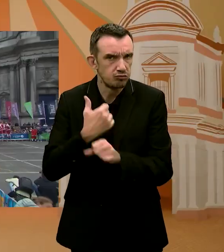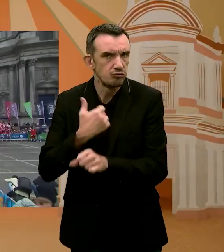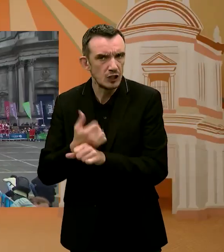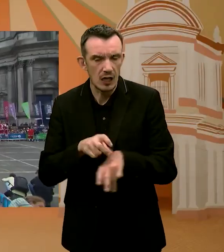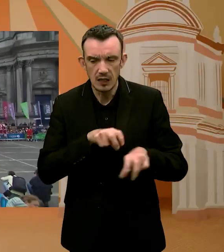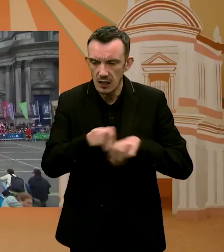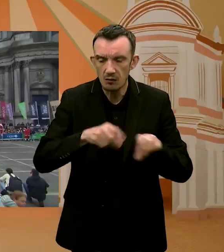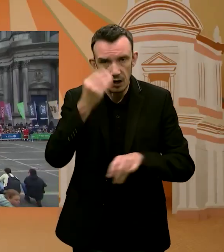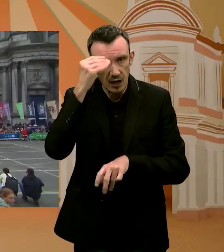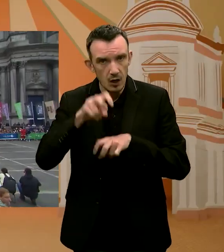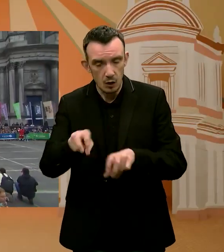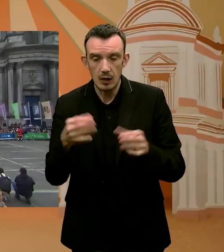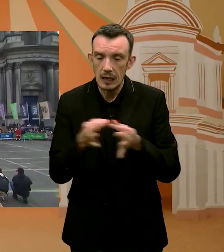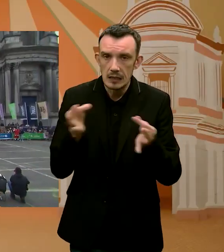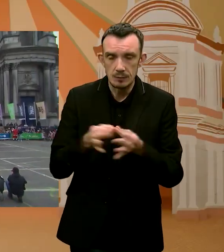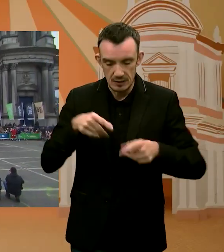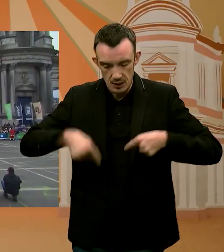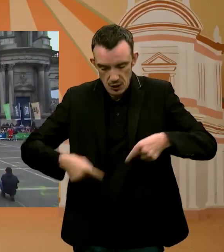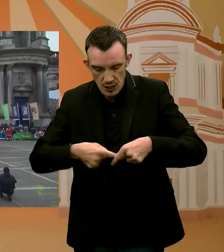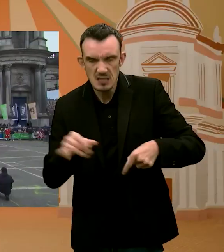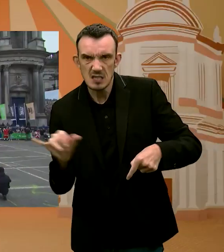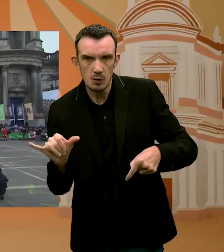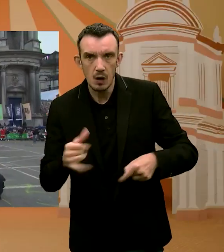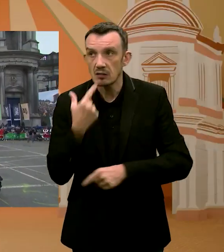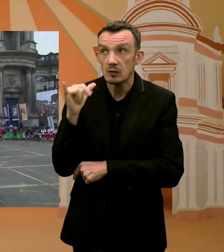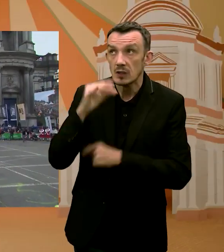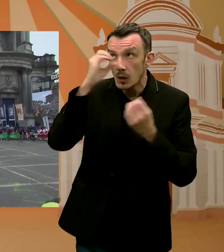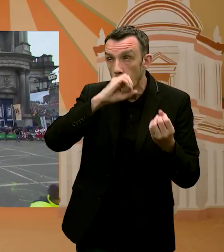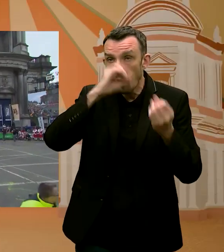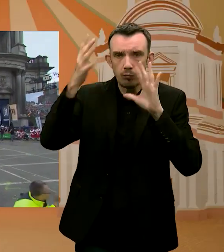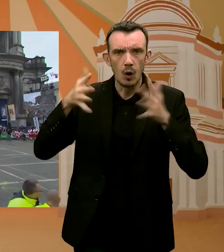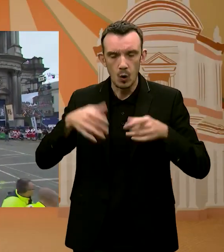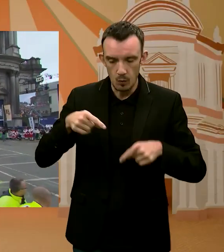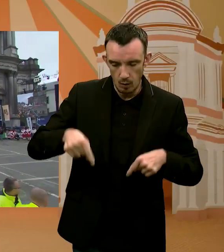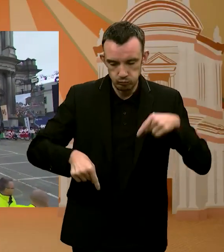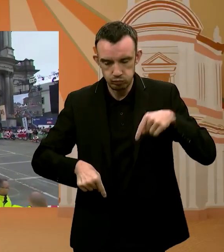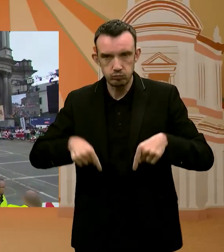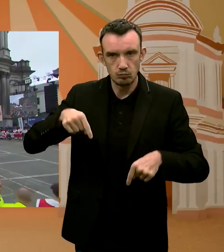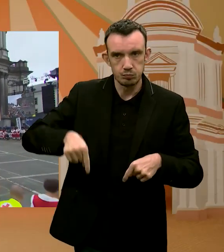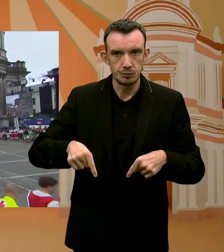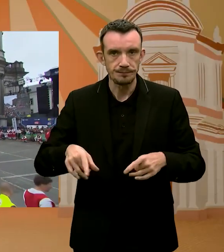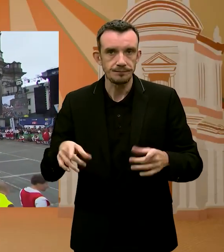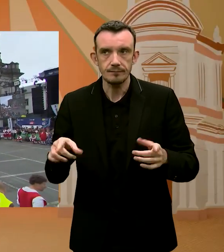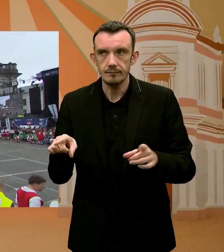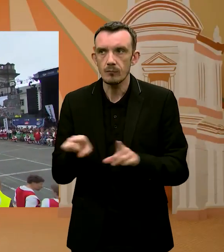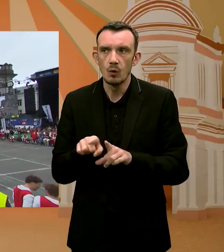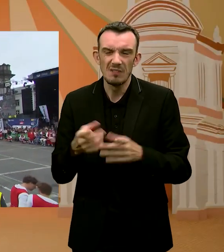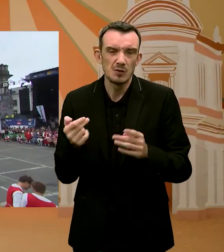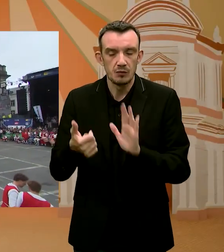les échasseurs, ils montrent comment monter. C'est les tambours de chez nous, il y en a pas mal qui sont des ambassadeurs. On a aussi des